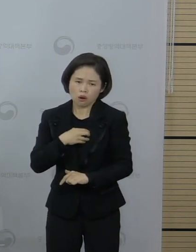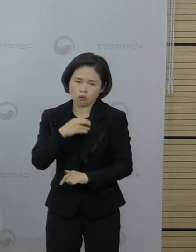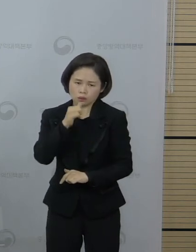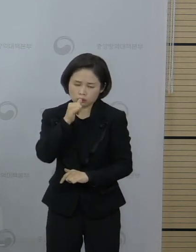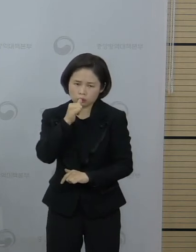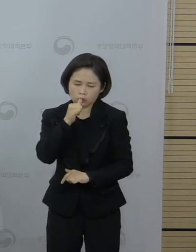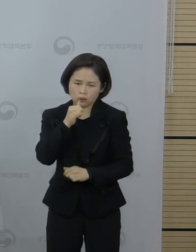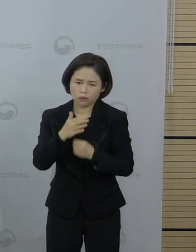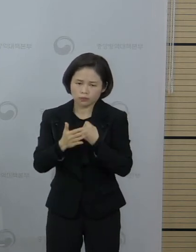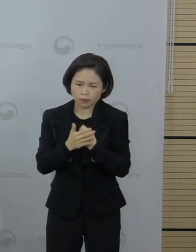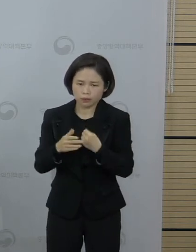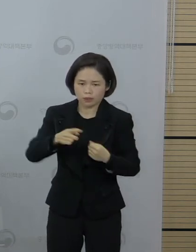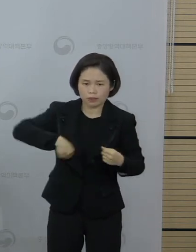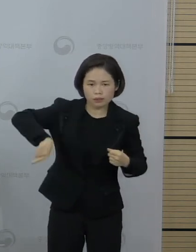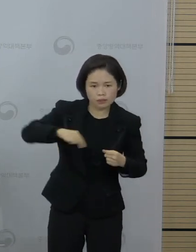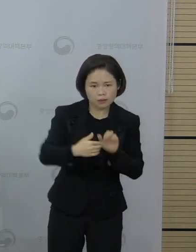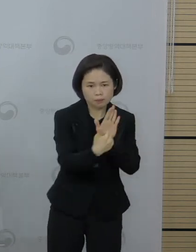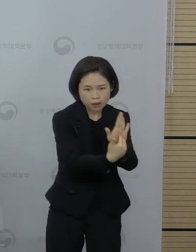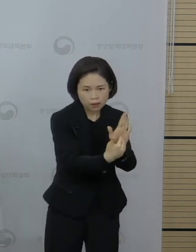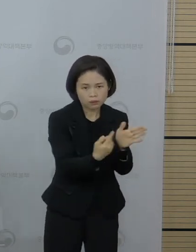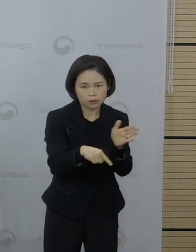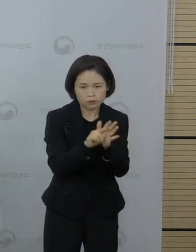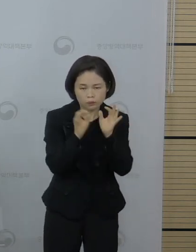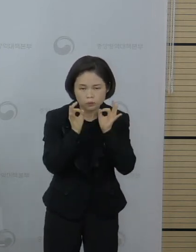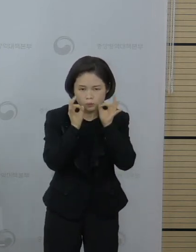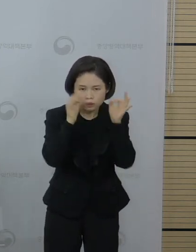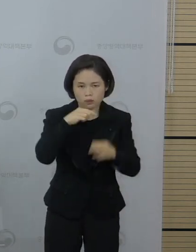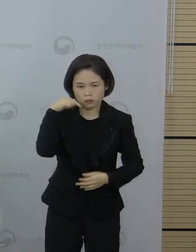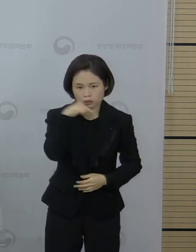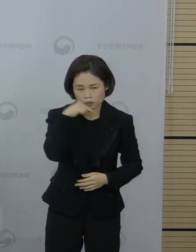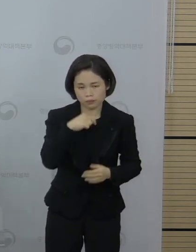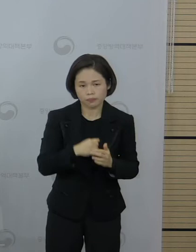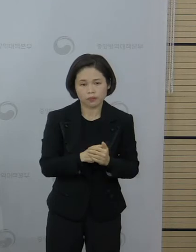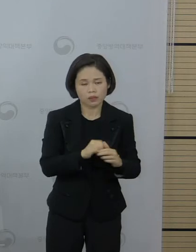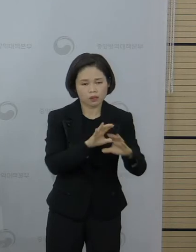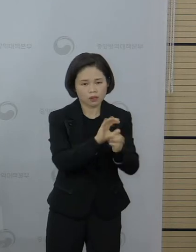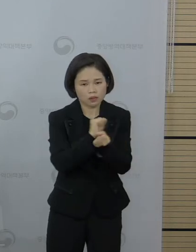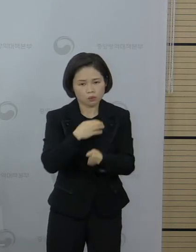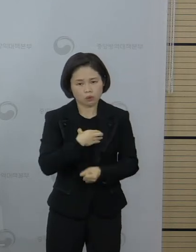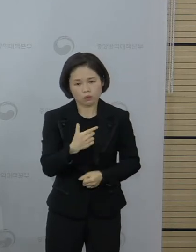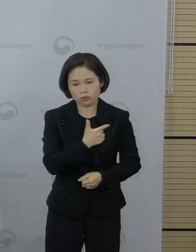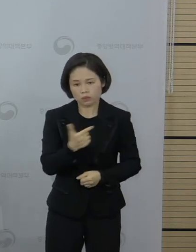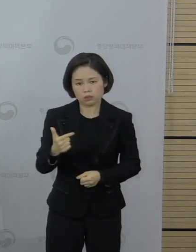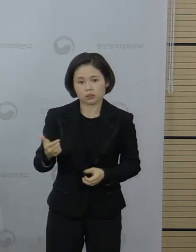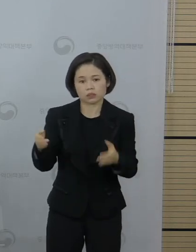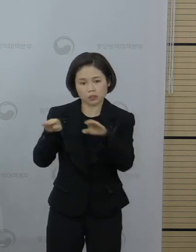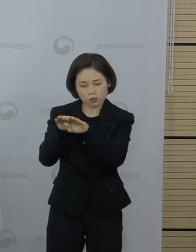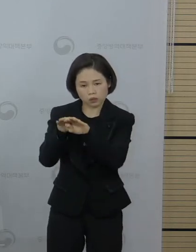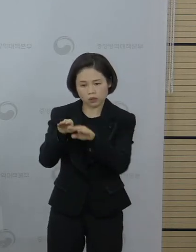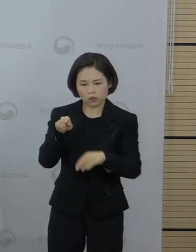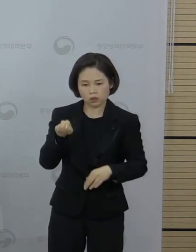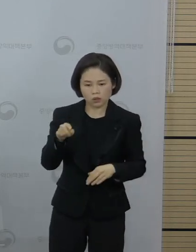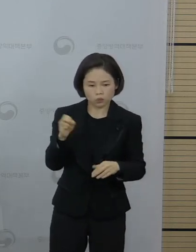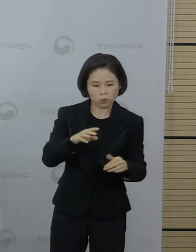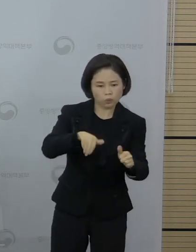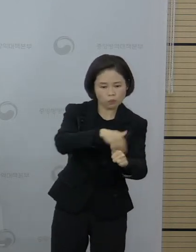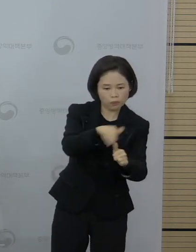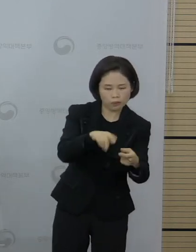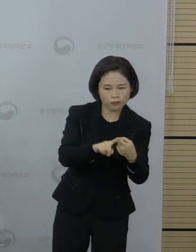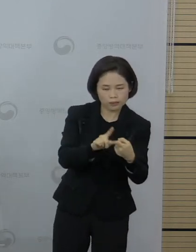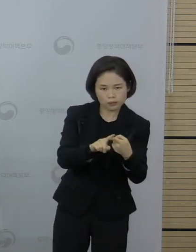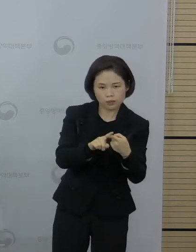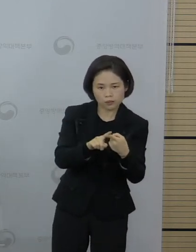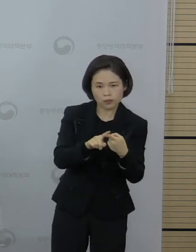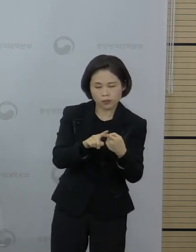대해서도 더욱 철저히 대비하겠습니다. 위험시설이나 상황에 대한 저희 당국의 조치 외에도